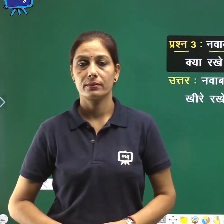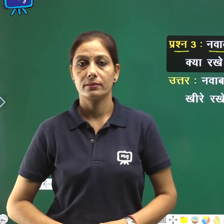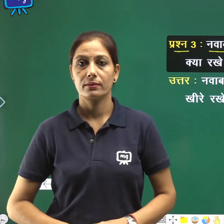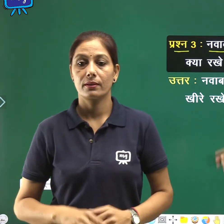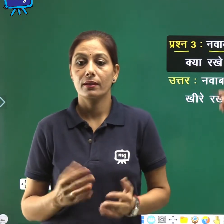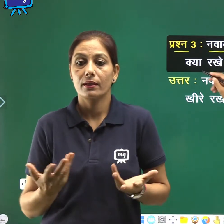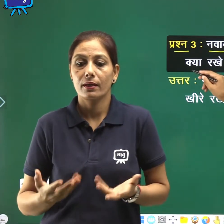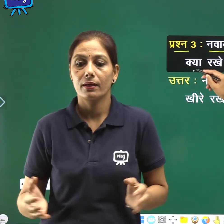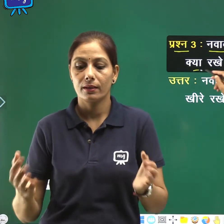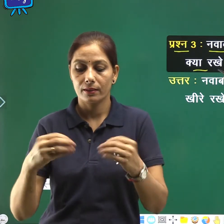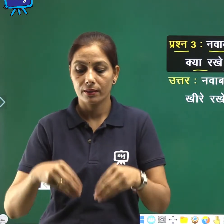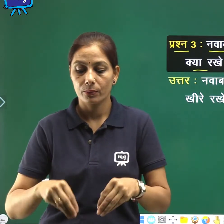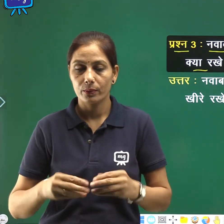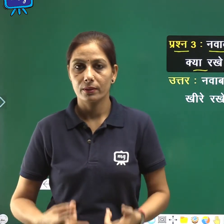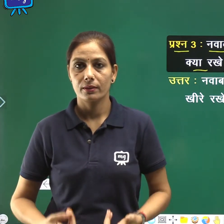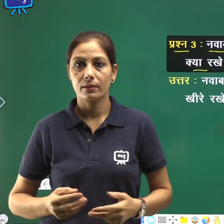क्या रखे हुए थे?